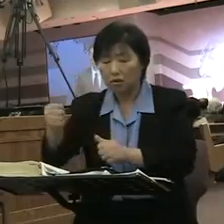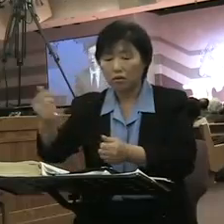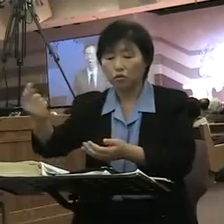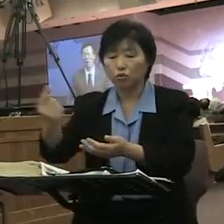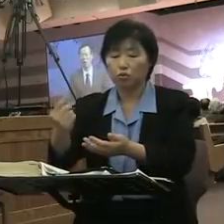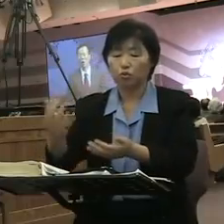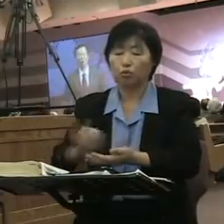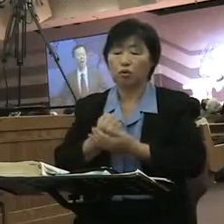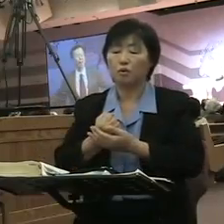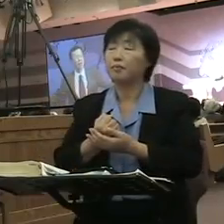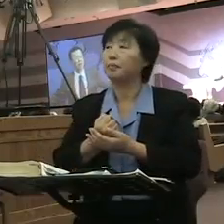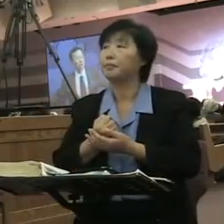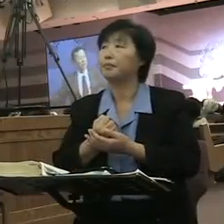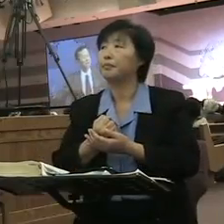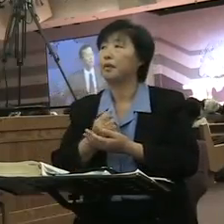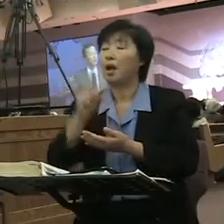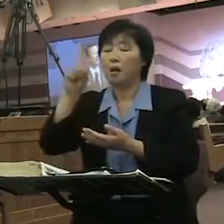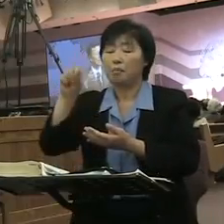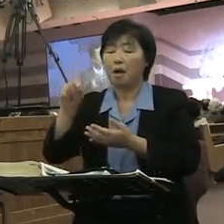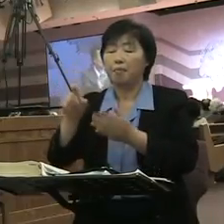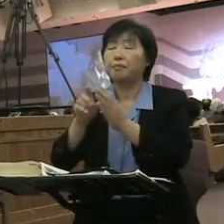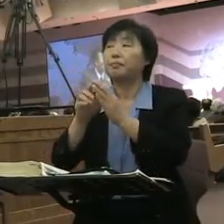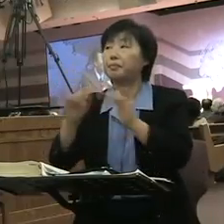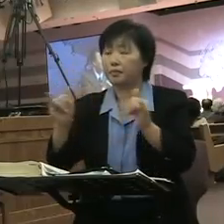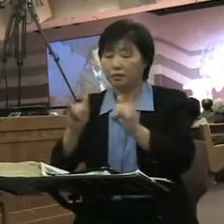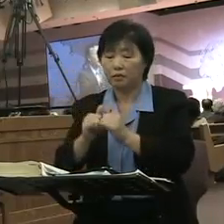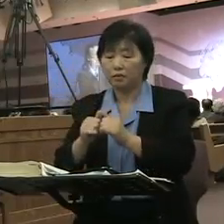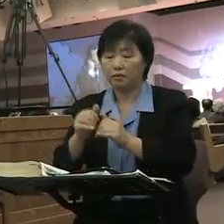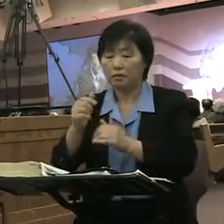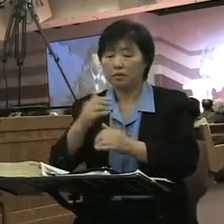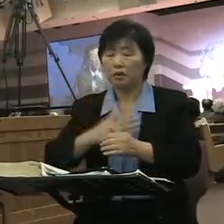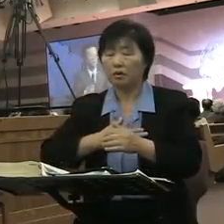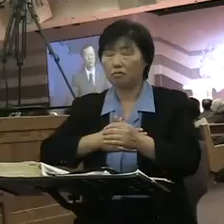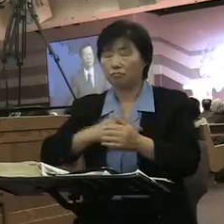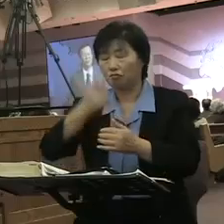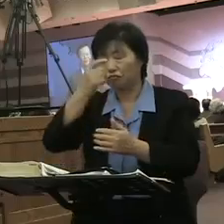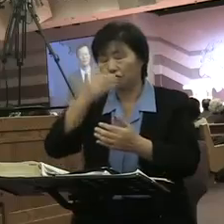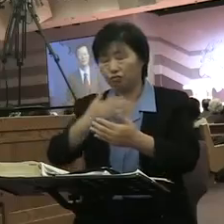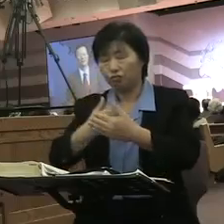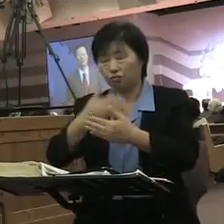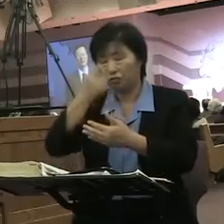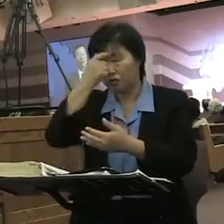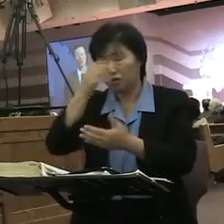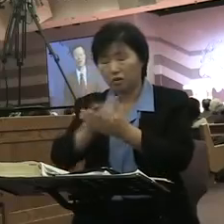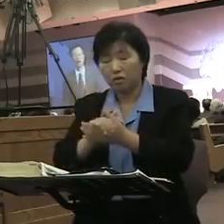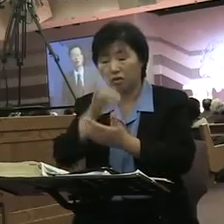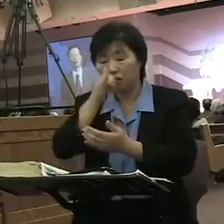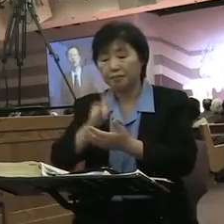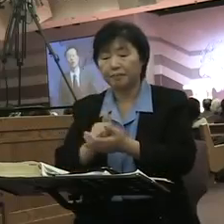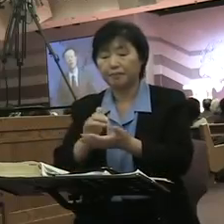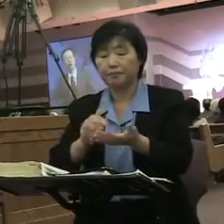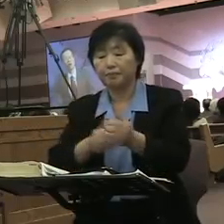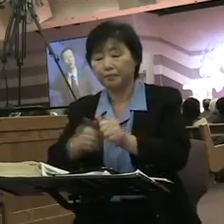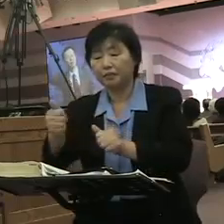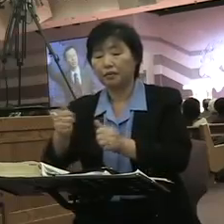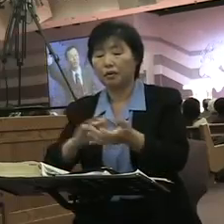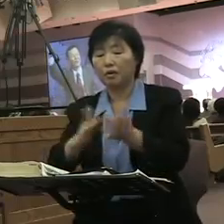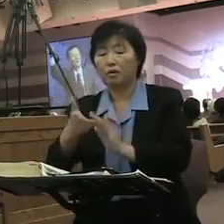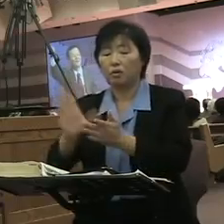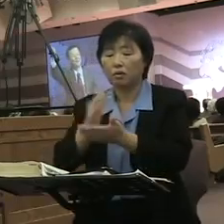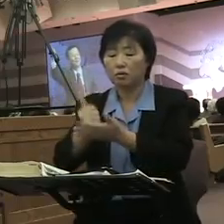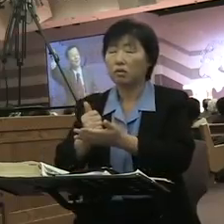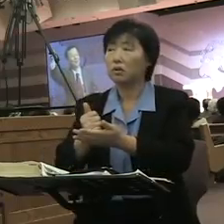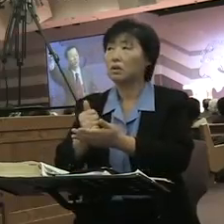그리스도의 이름으로 온 만민을 가슴에 품고 기도할 수 있다는 것을 또한 자각하시고 승리자 예수 그리스도의 깃발을 높이